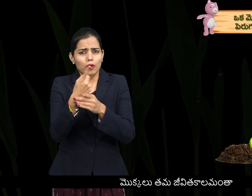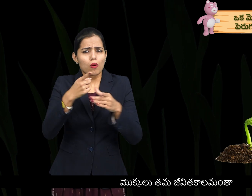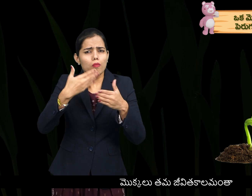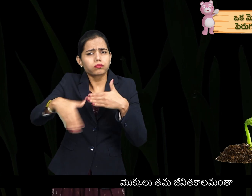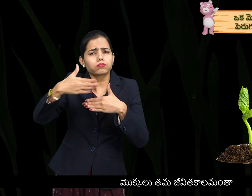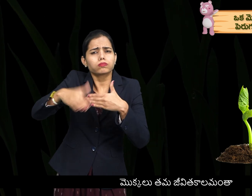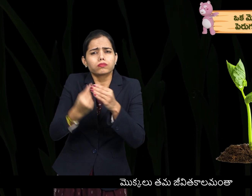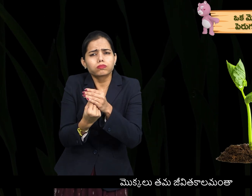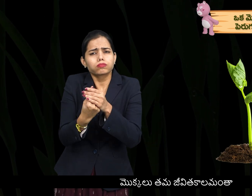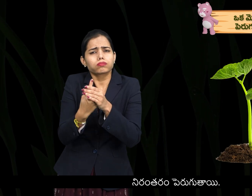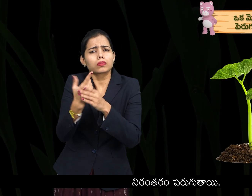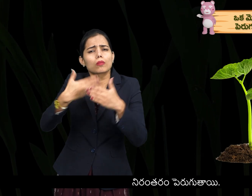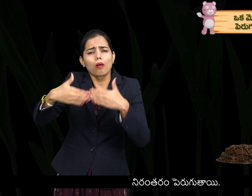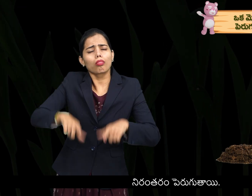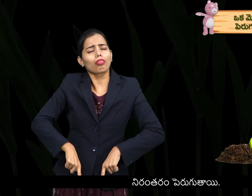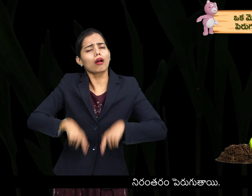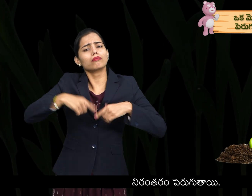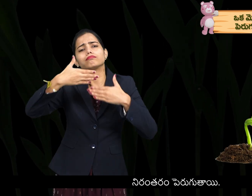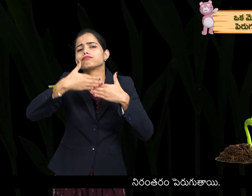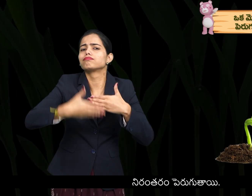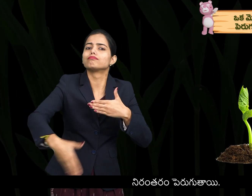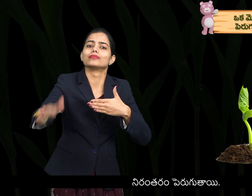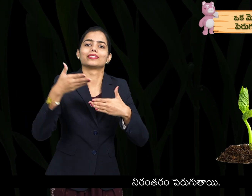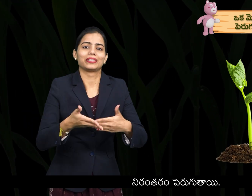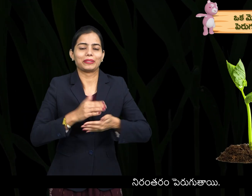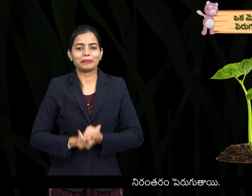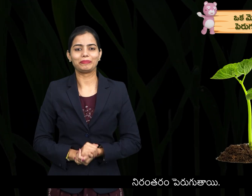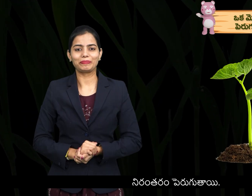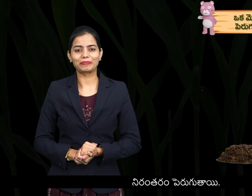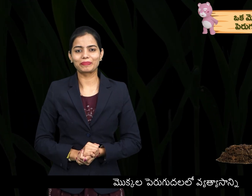మొక్కలు తమ జీవితకాలమంతా నిరంతరం పెరుగుతాయి.